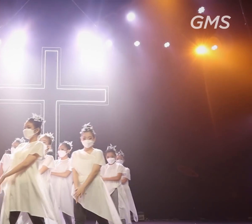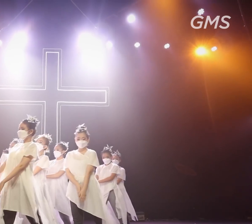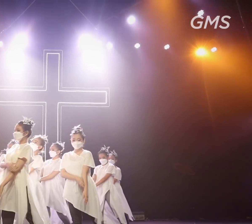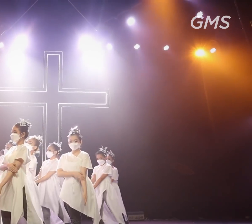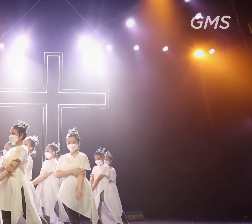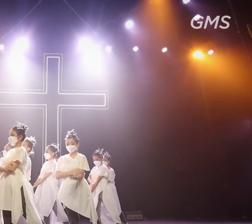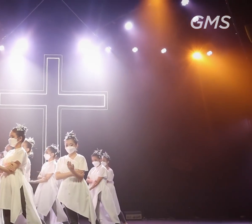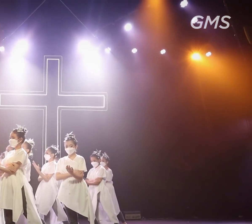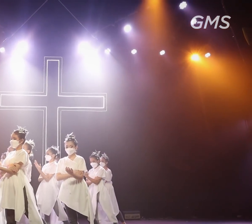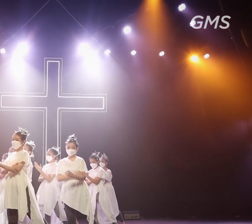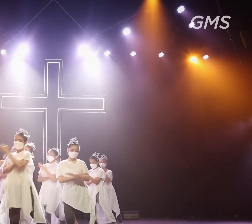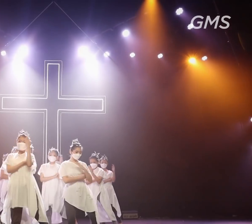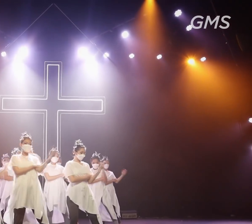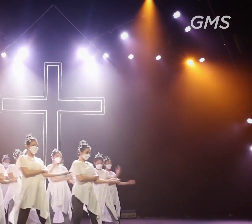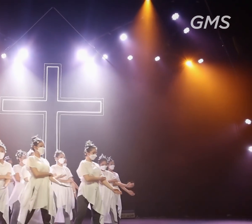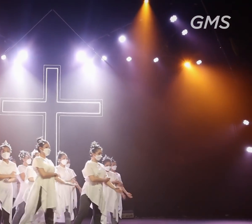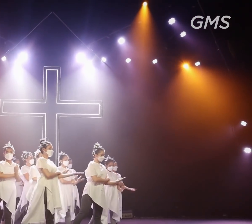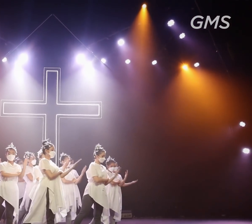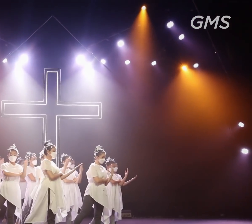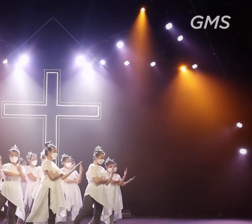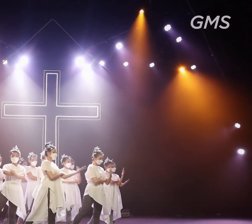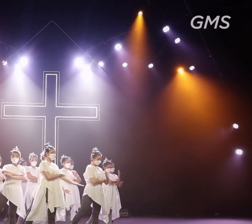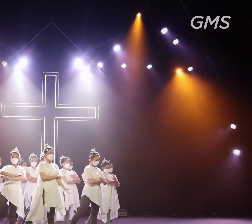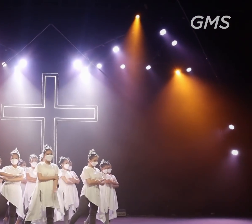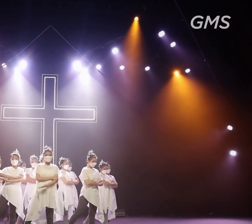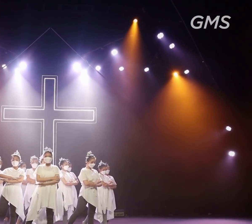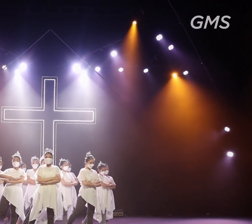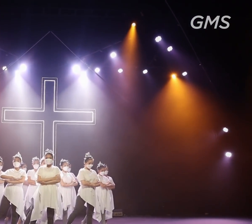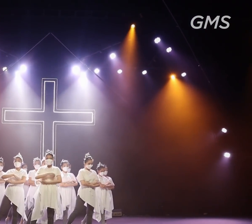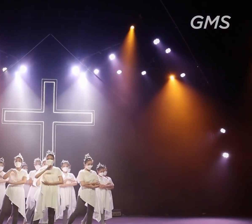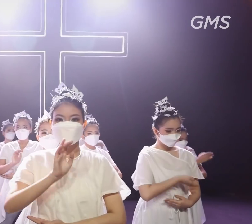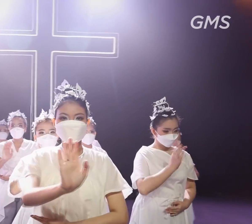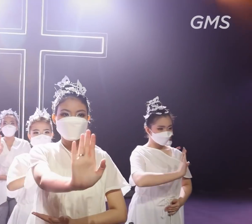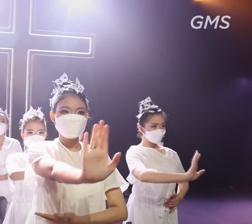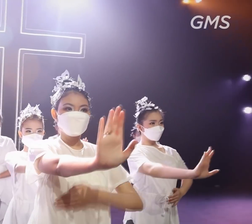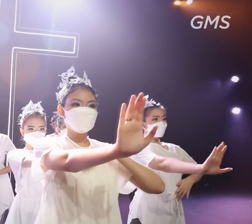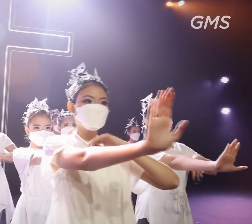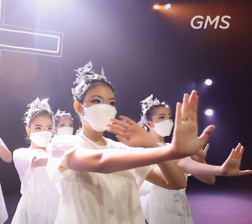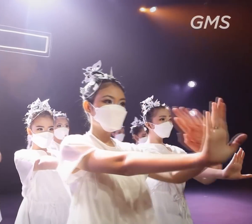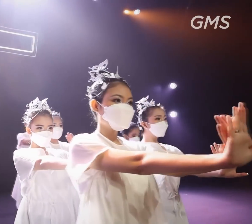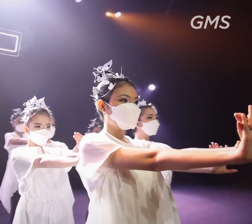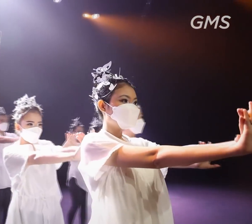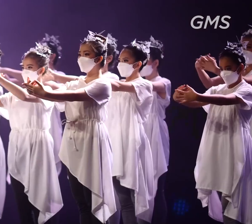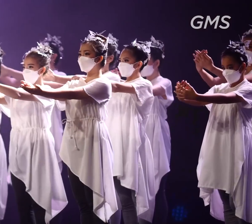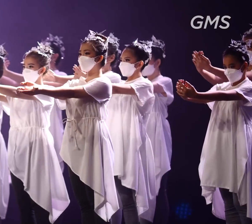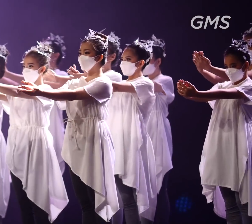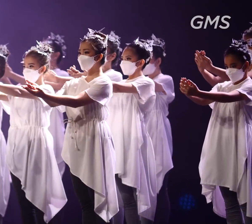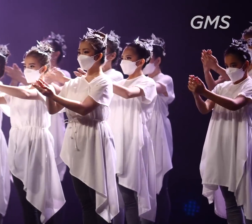Ele foi quem escolheu dar a